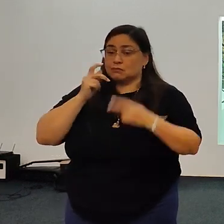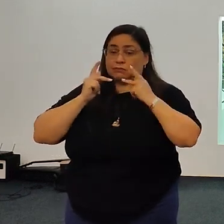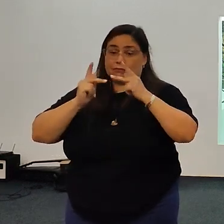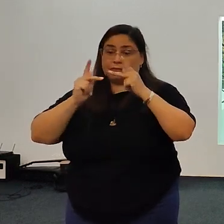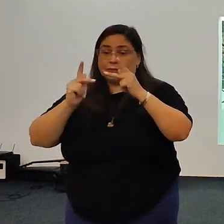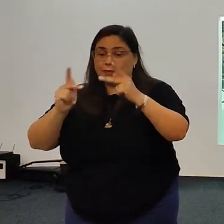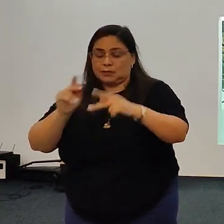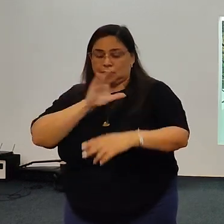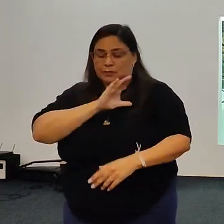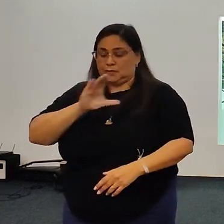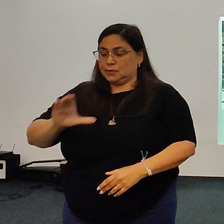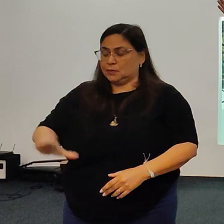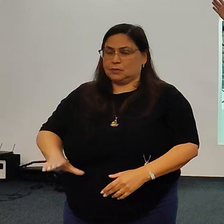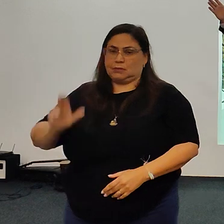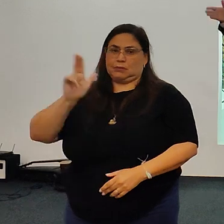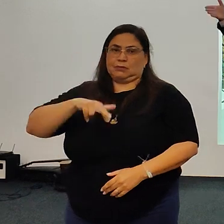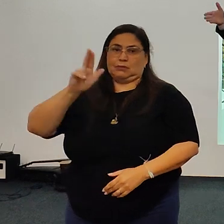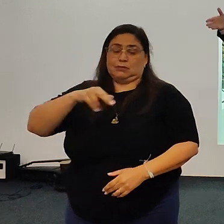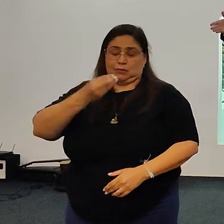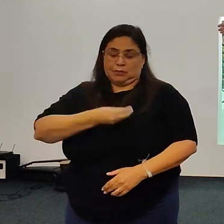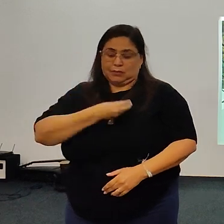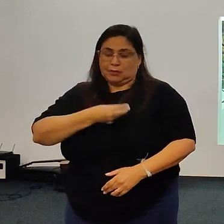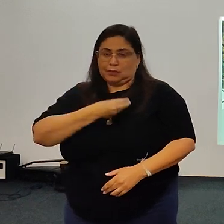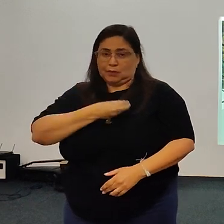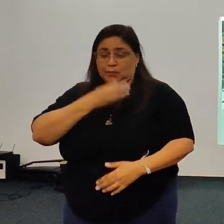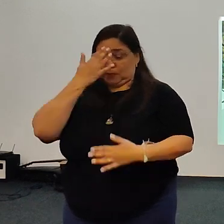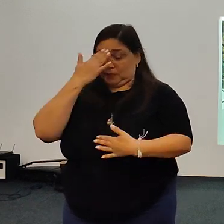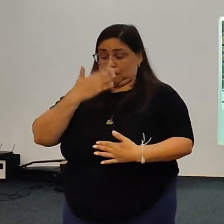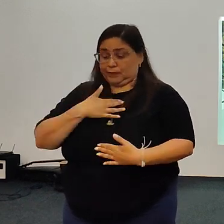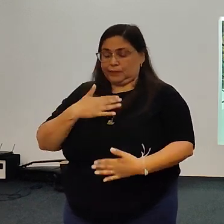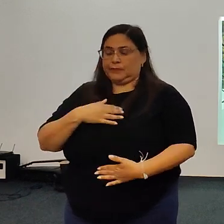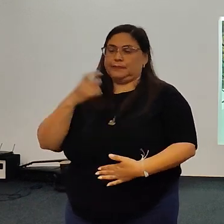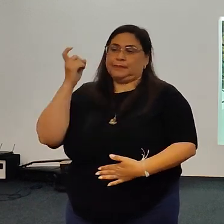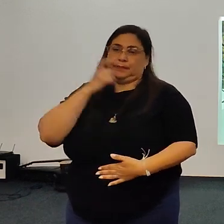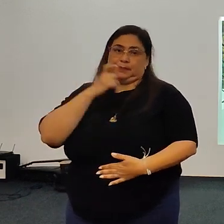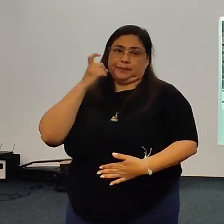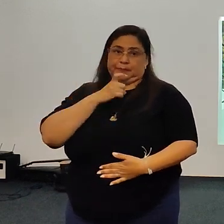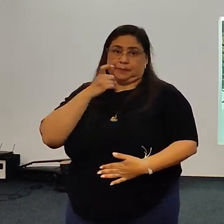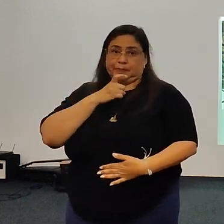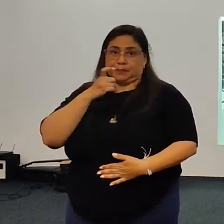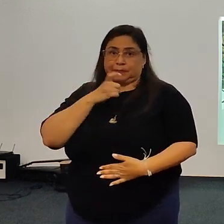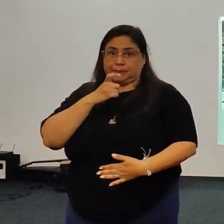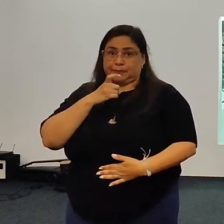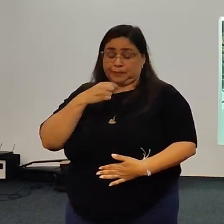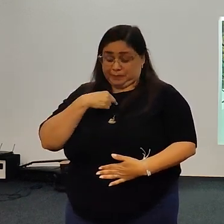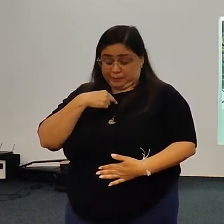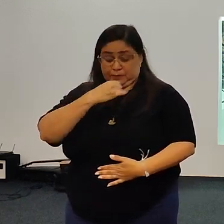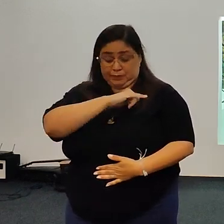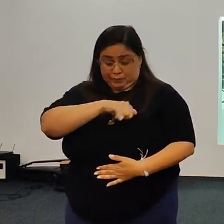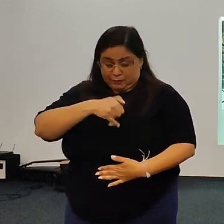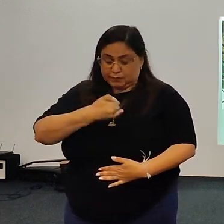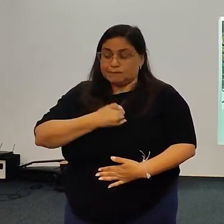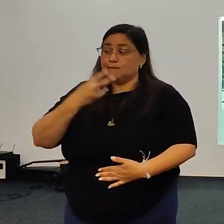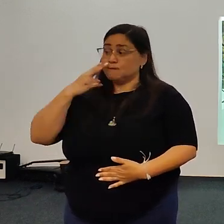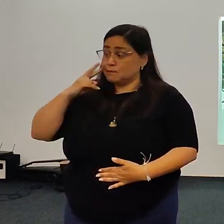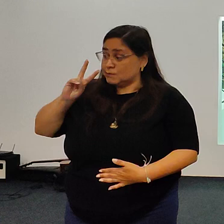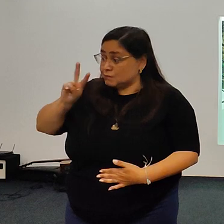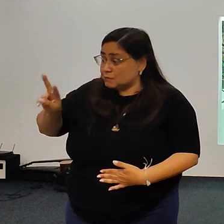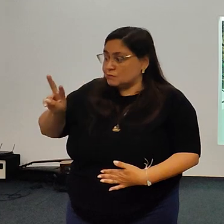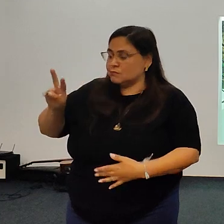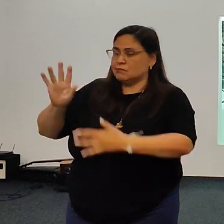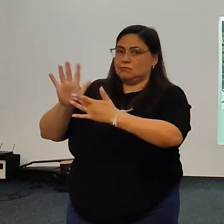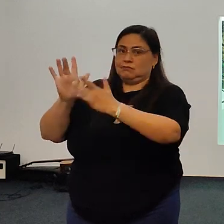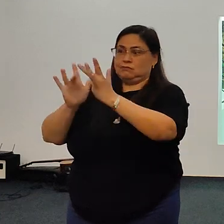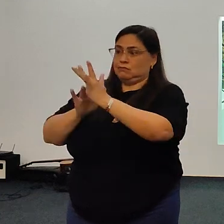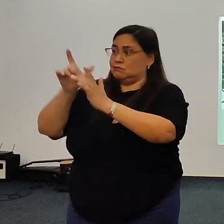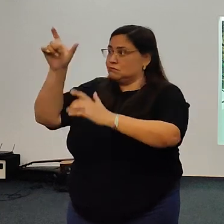pregada, que Cristo na verdade nunca existiu fisicamente, é mentira. Porque eu, João, vi com